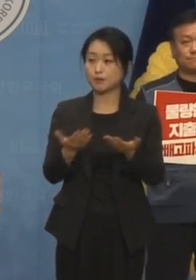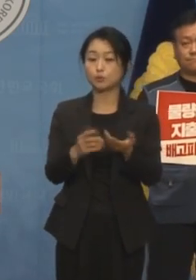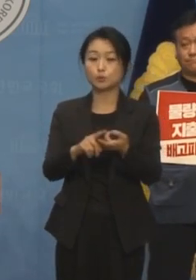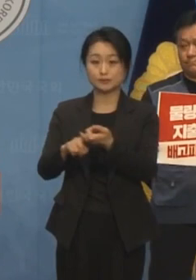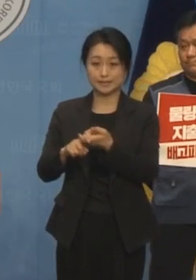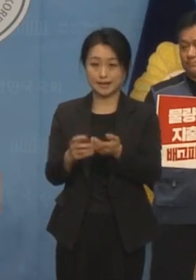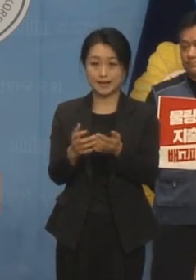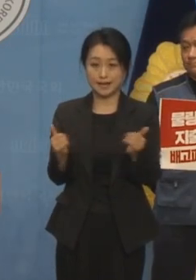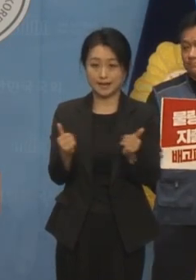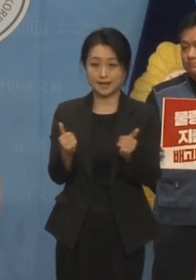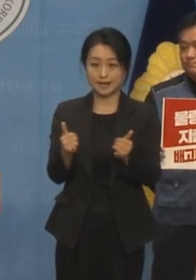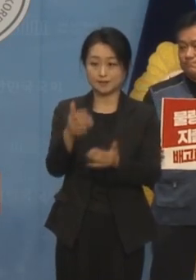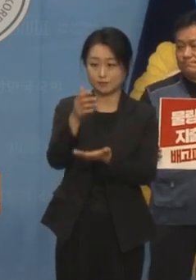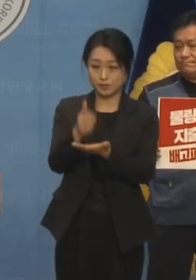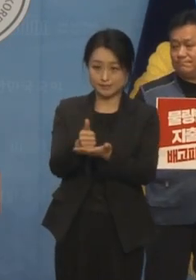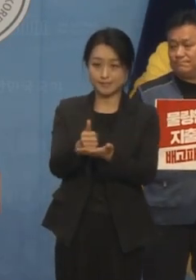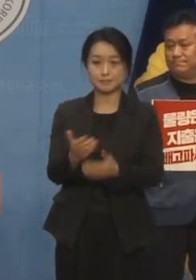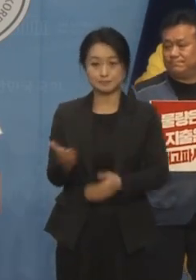하겠습니다.